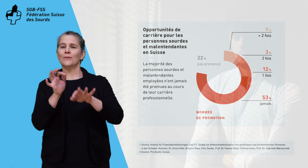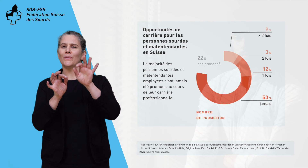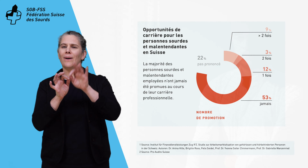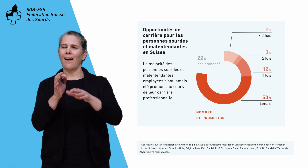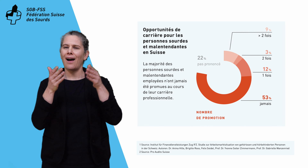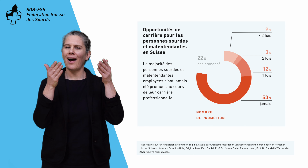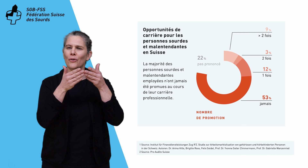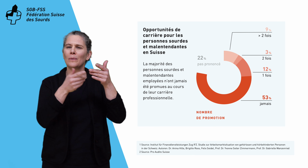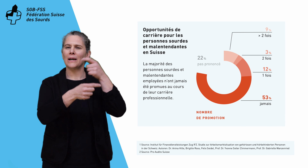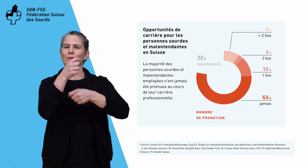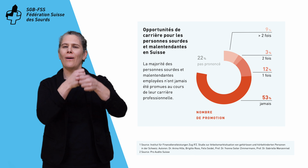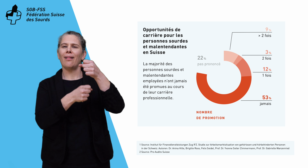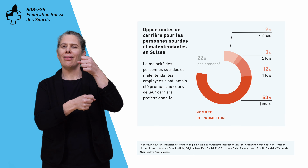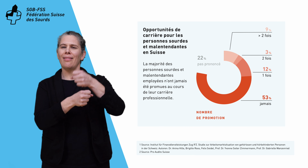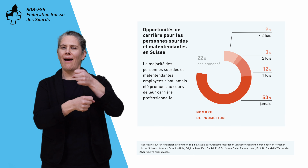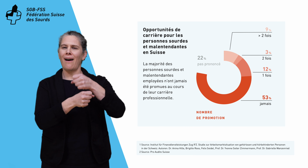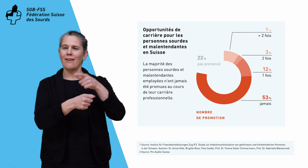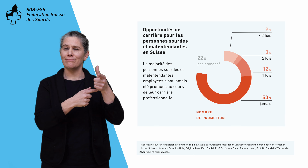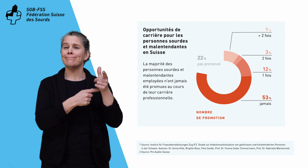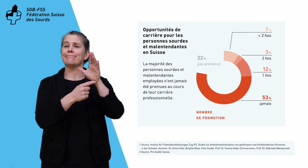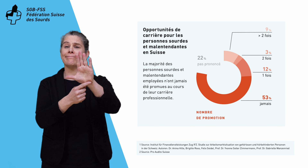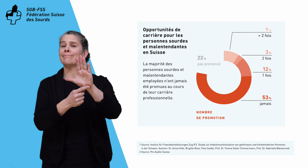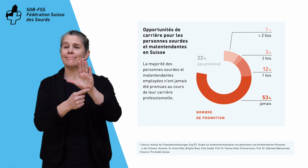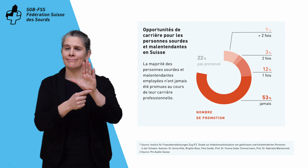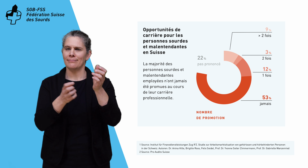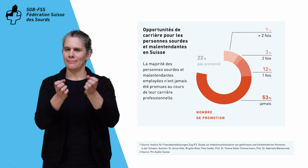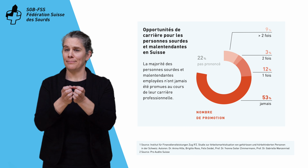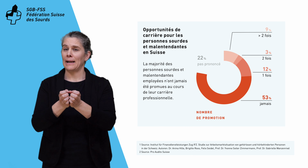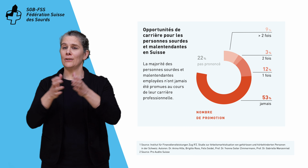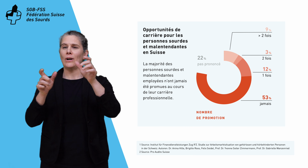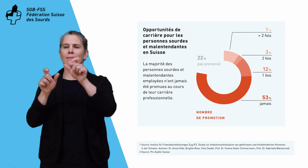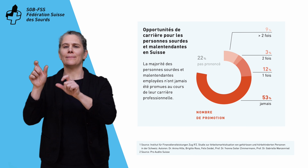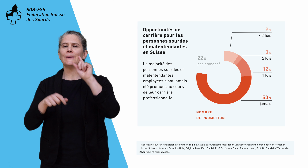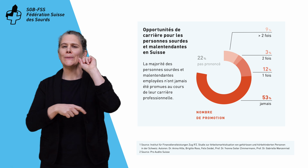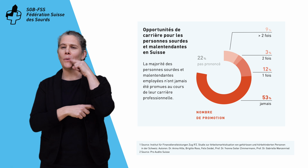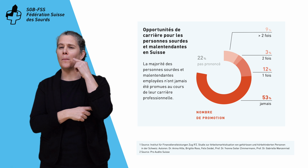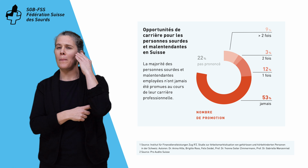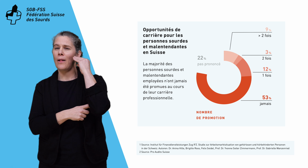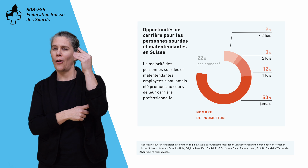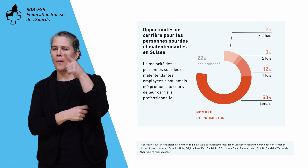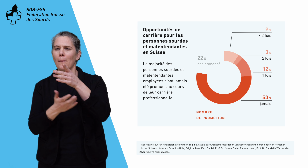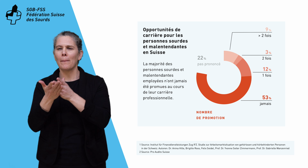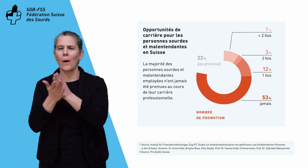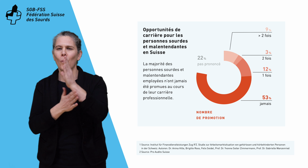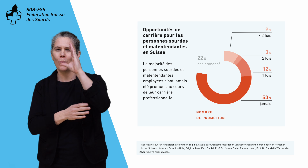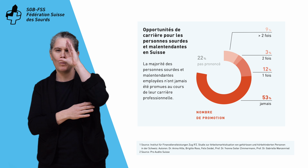Les résultats de l'étude sur le marché du travail ont montré que la majorité des personnes sourdes et